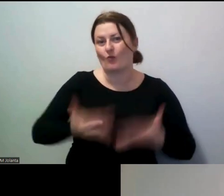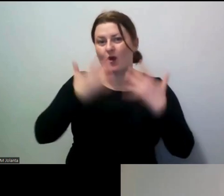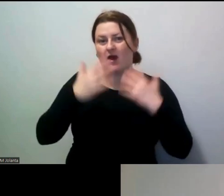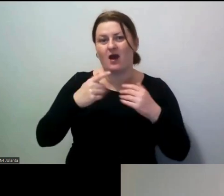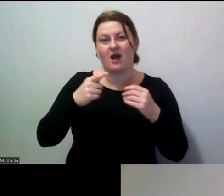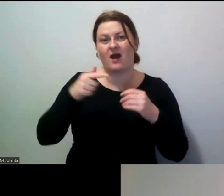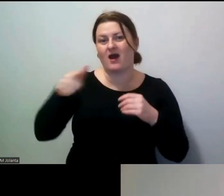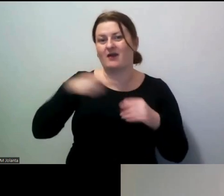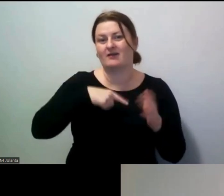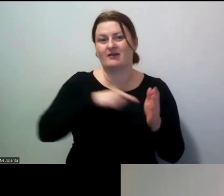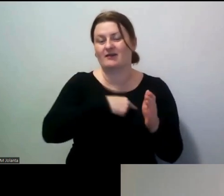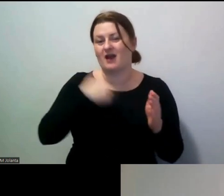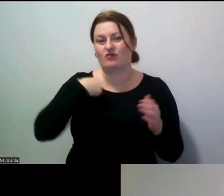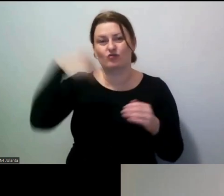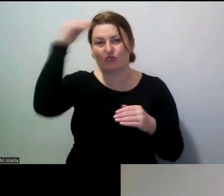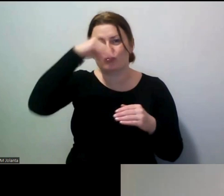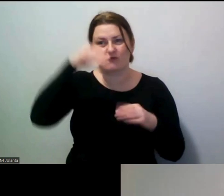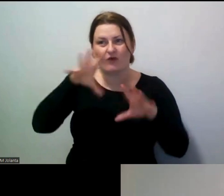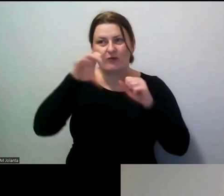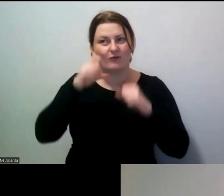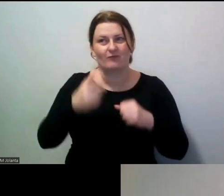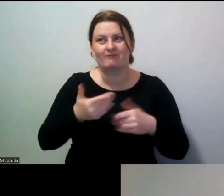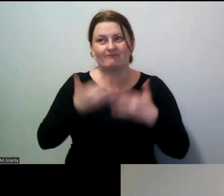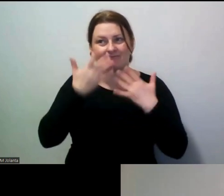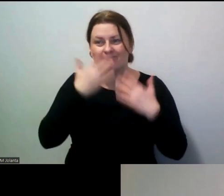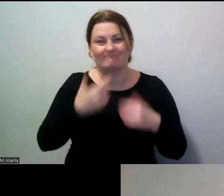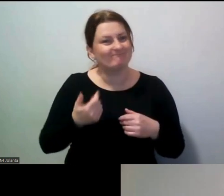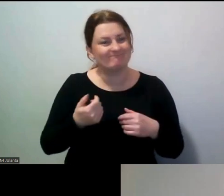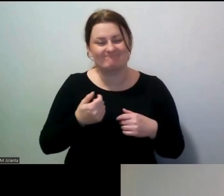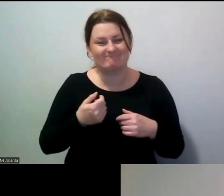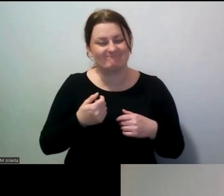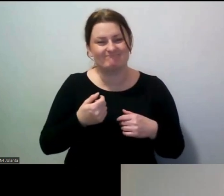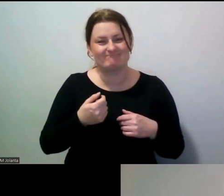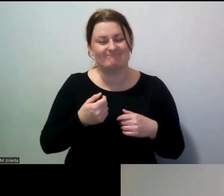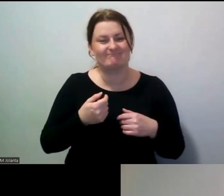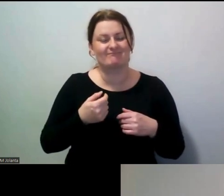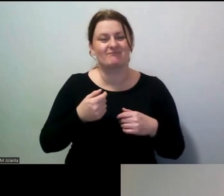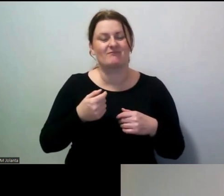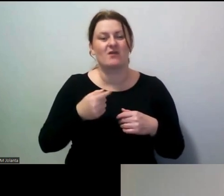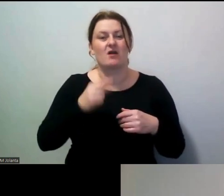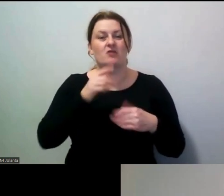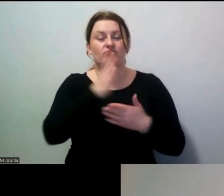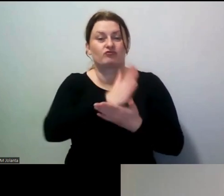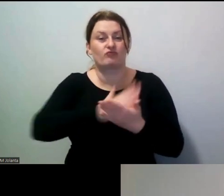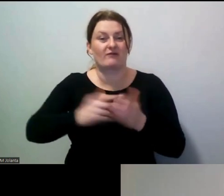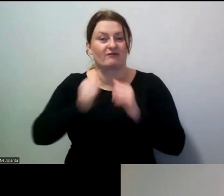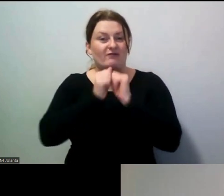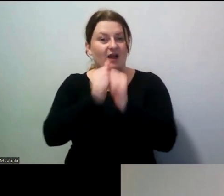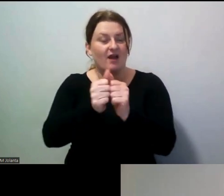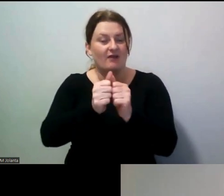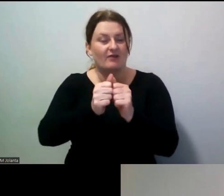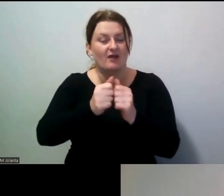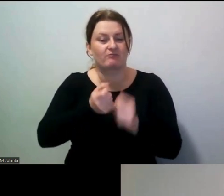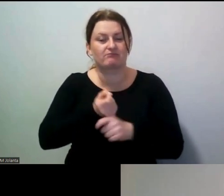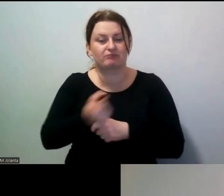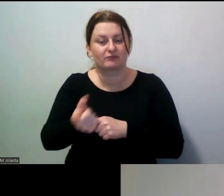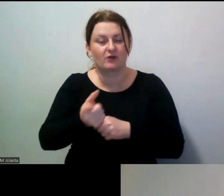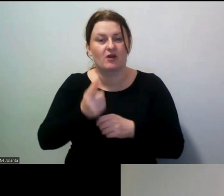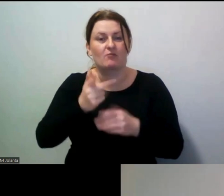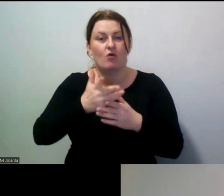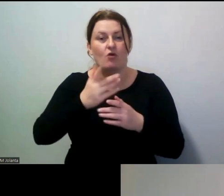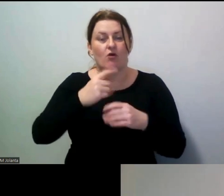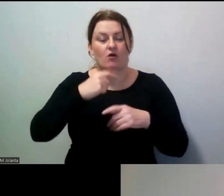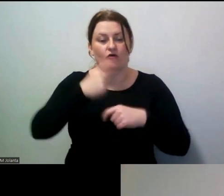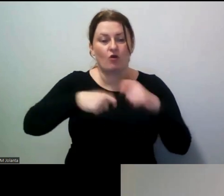I faktycznie tak się okazywało, że część zadań odpadała z uwagi na to, że w trakcie